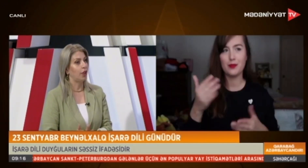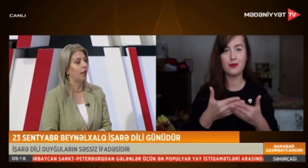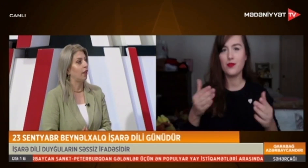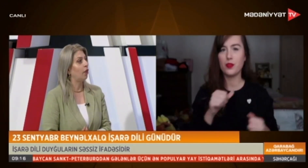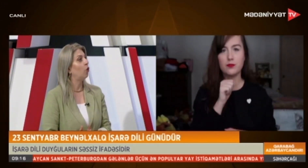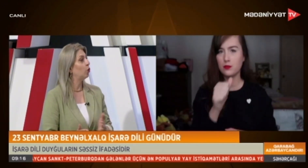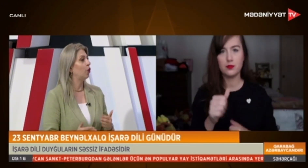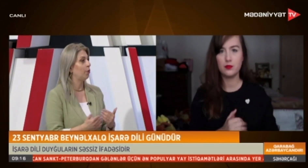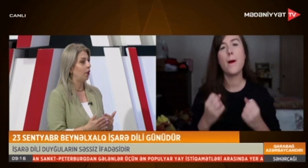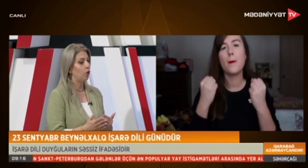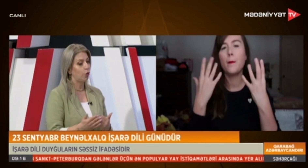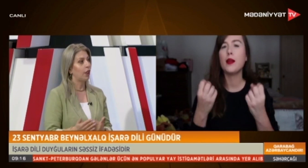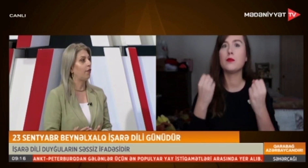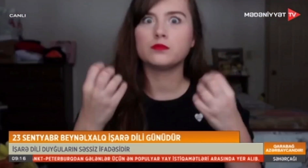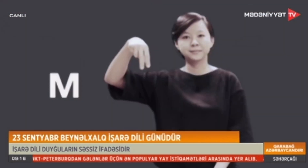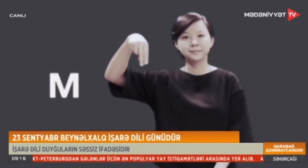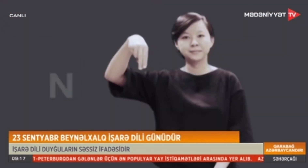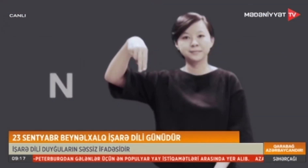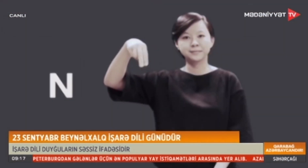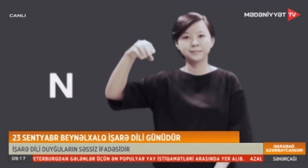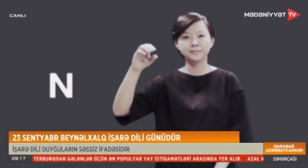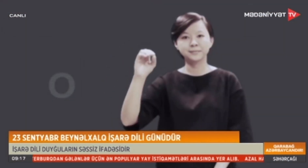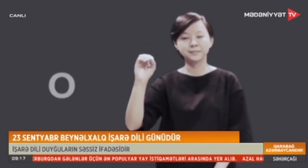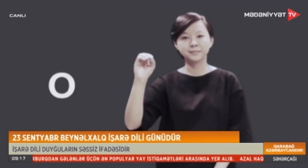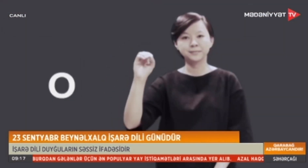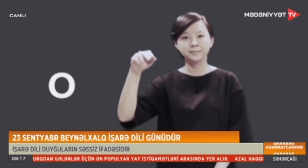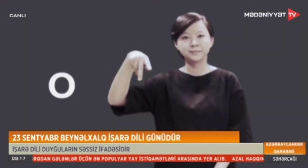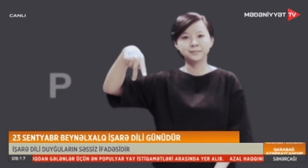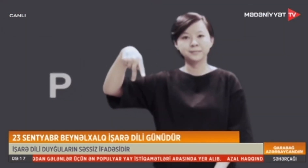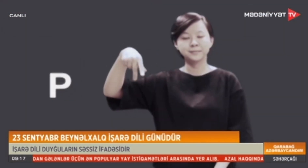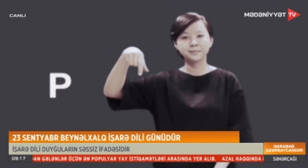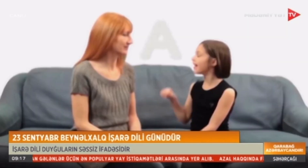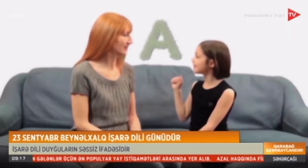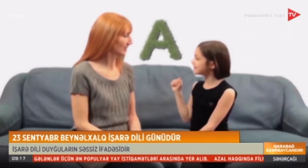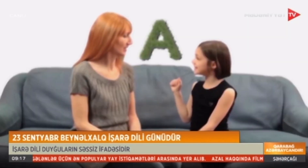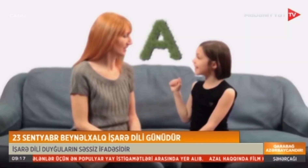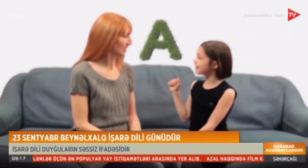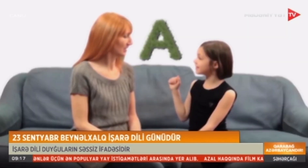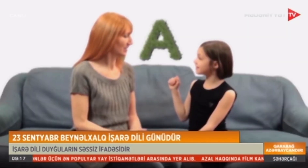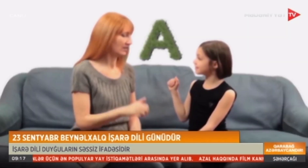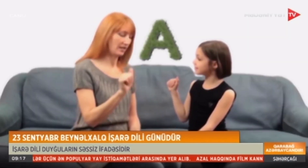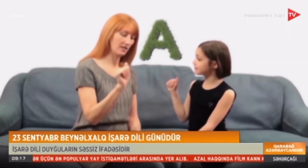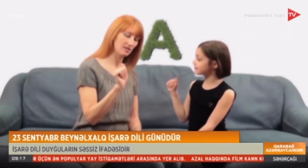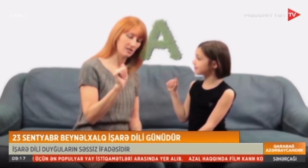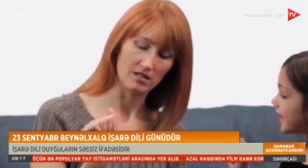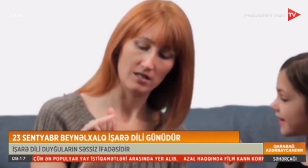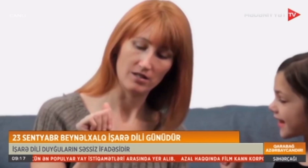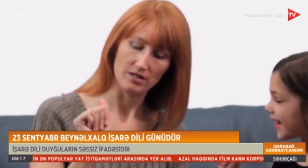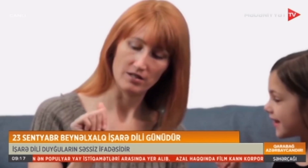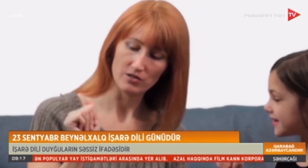göstərəndə olduğu kimi özümüz hərfləri necə yazırıq? Onlara da elə yazırıq. Sadəcə o uşaqlarla biz mimika və daktillə işləyirik.